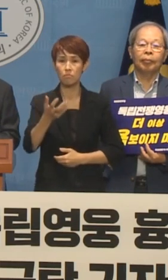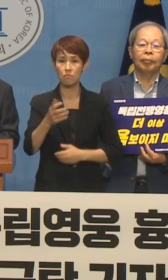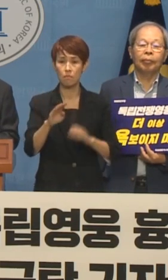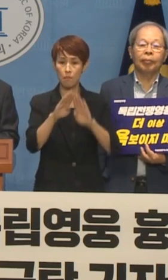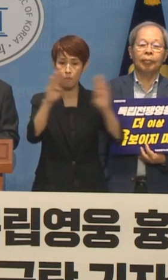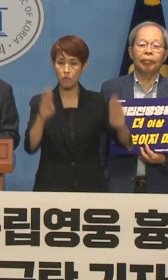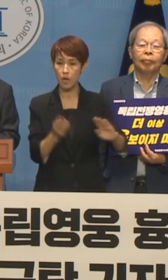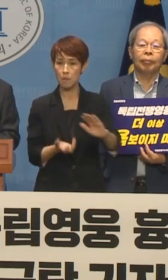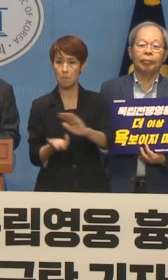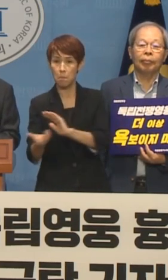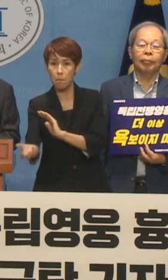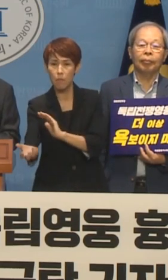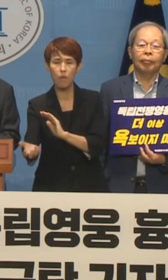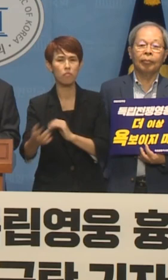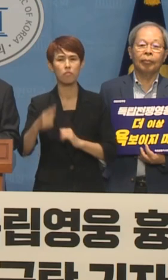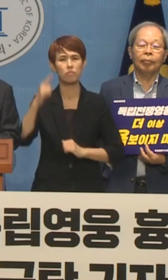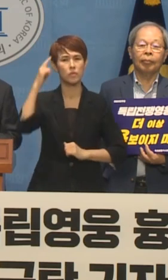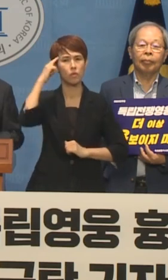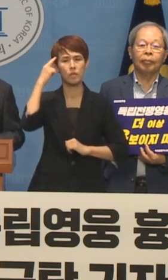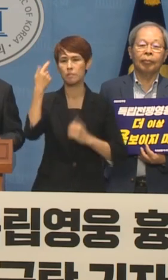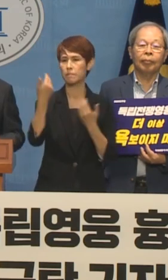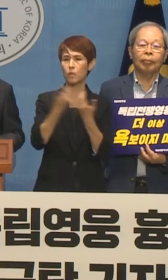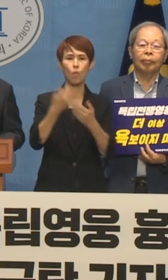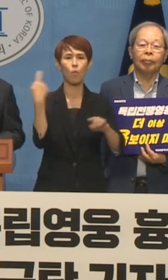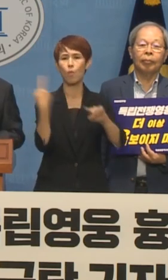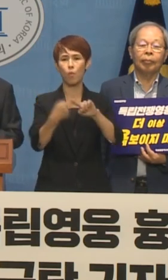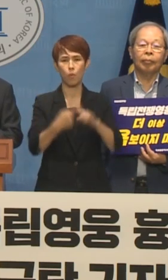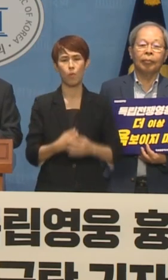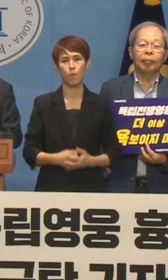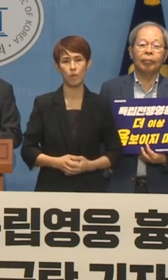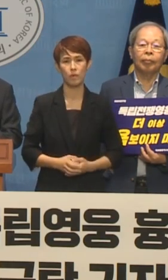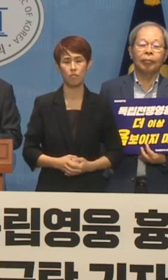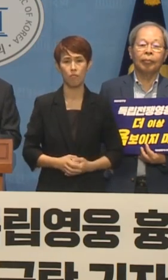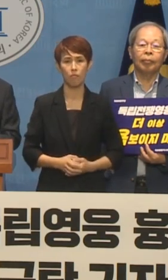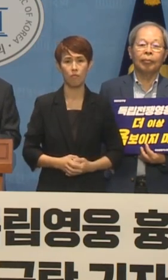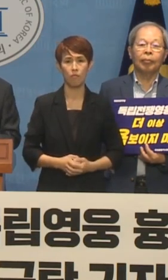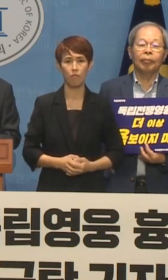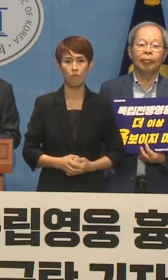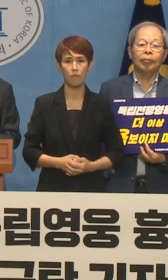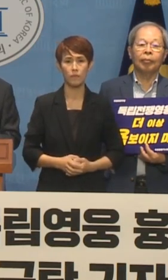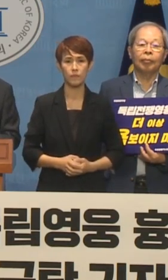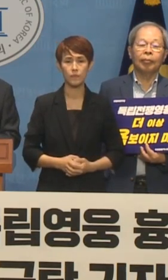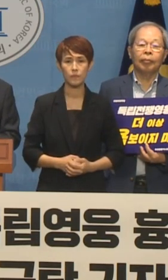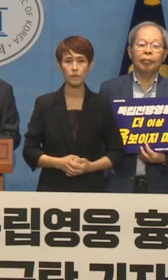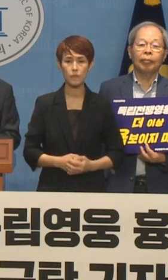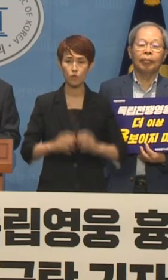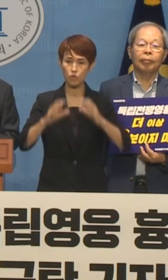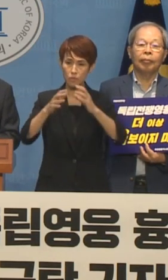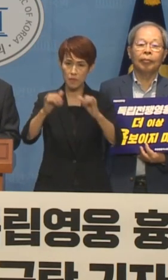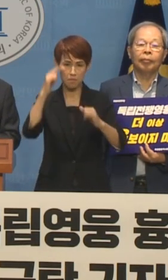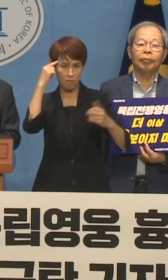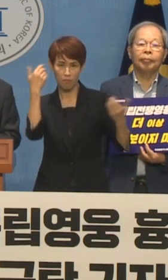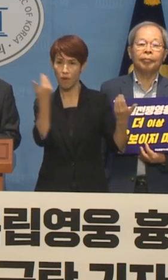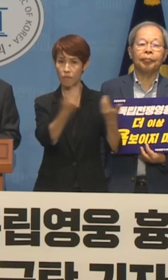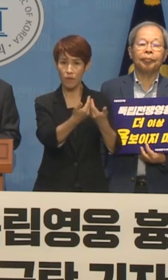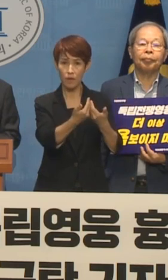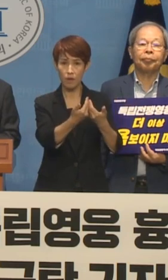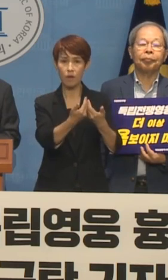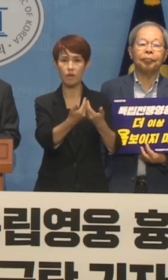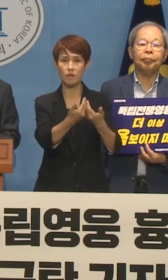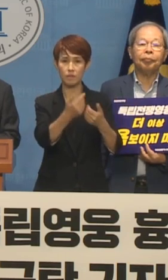정신을 부정하는 것이 되는 것인 거죠. 정말 이런 국민들의 반대에 부닥쳐서